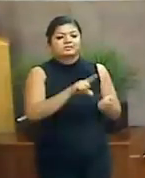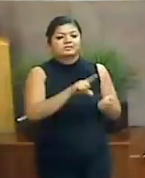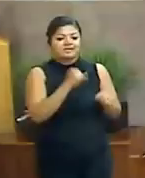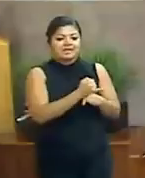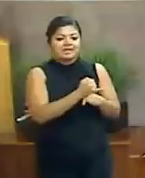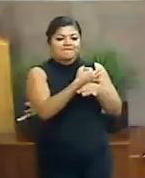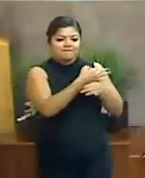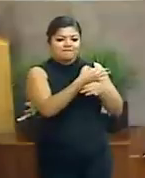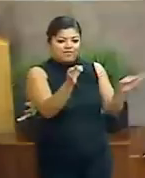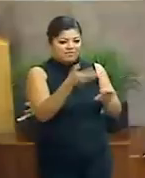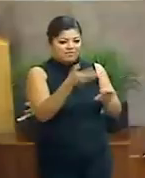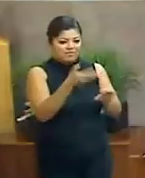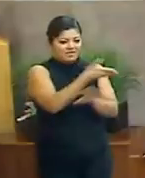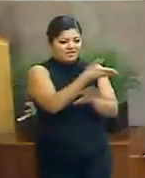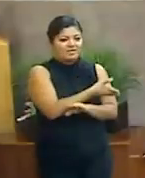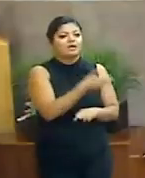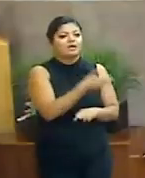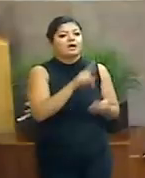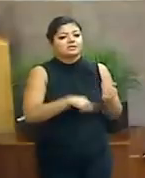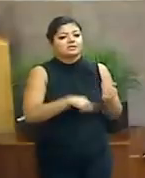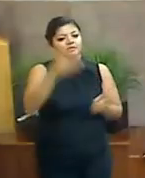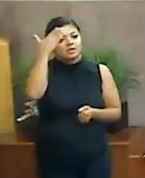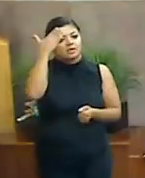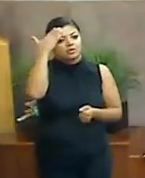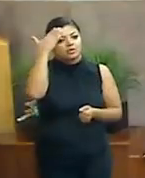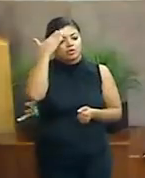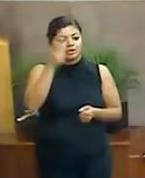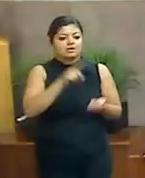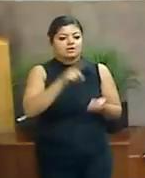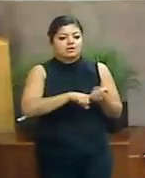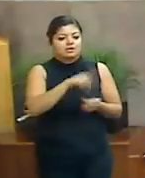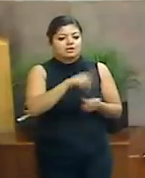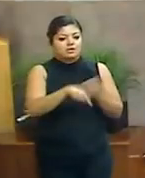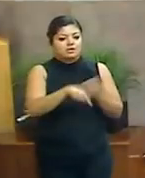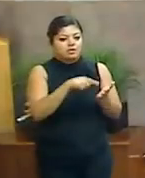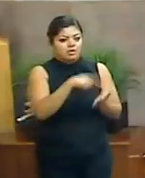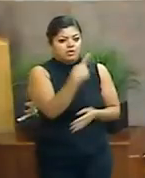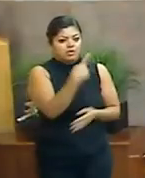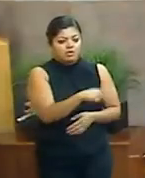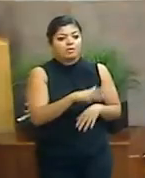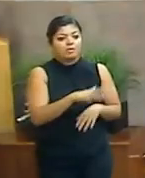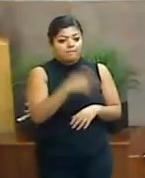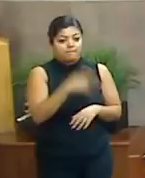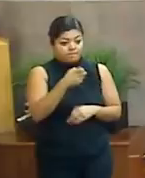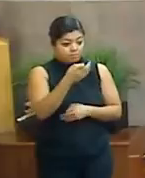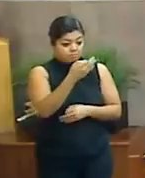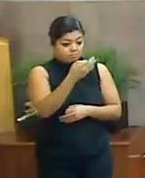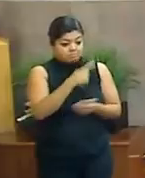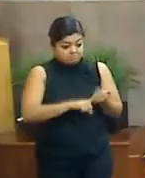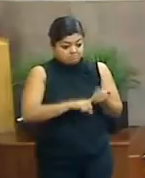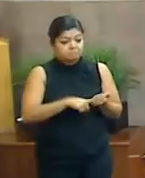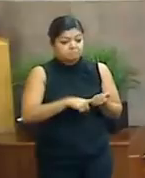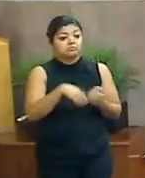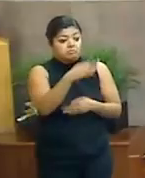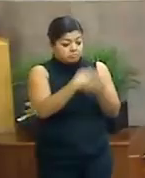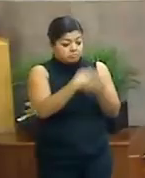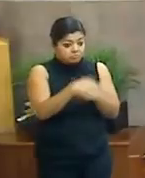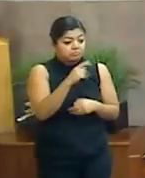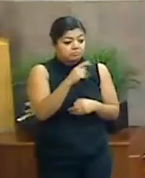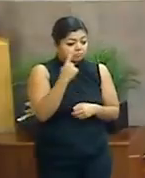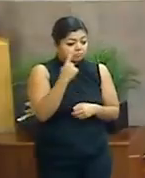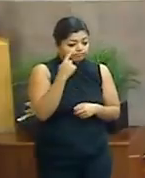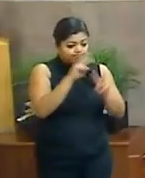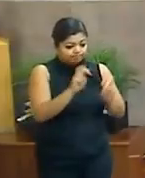presentado por la autoridad administrativa de la instancia local ello es así toda vez que con independencia de que haya invocado la